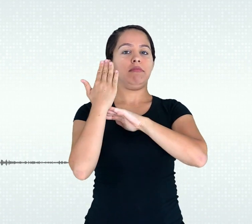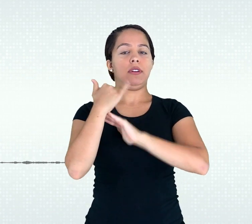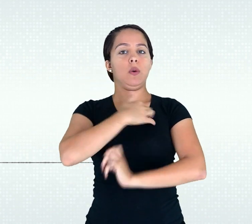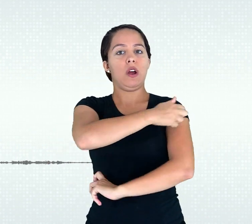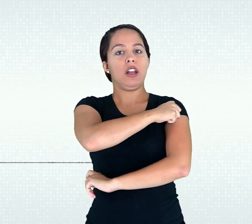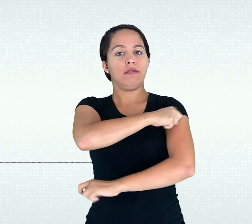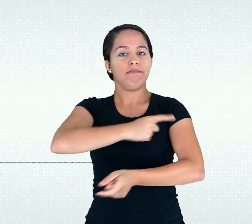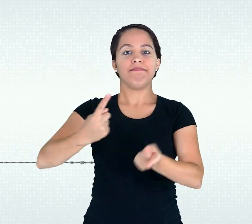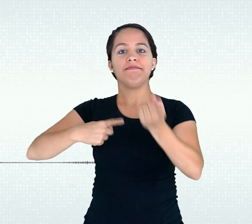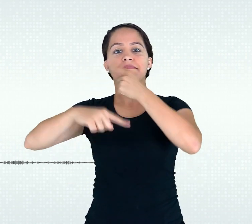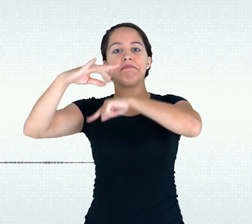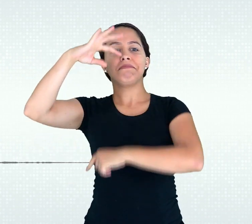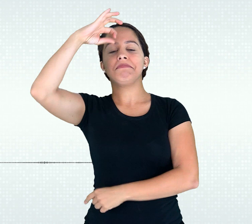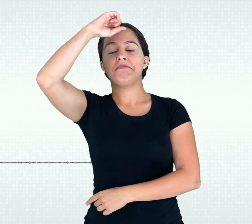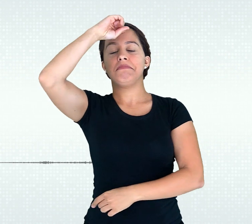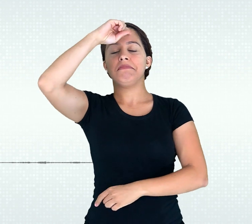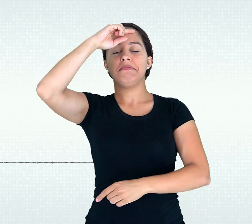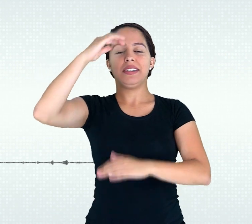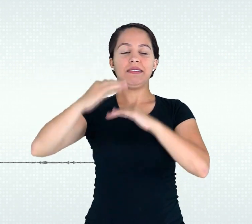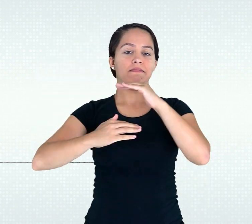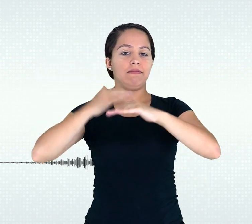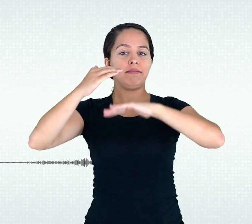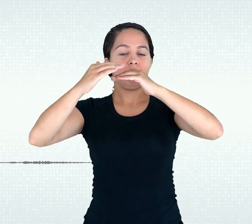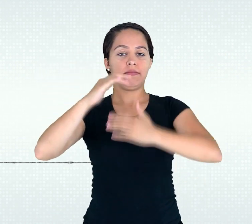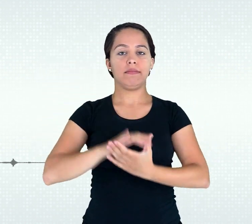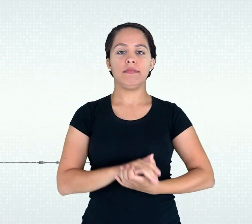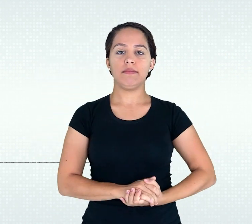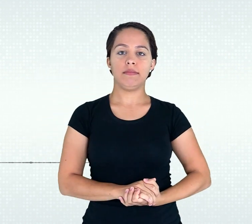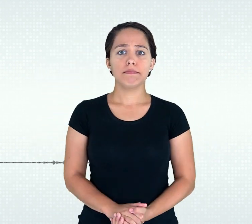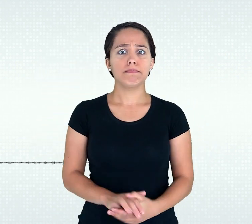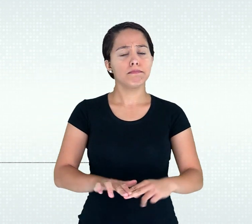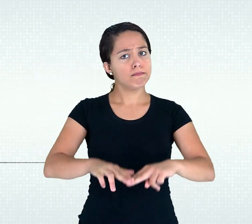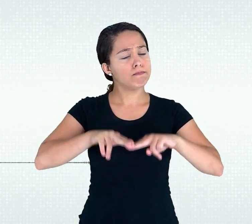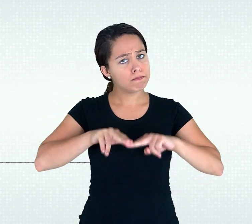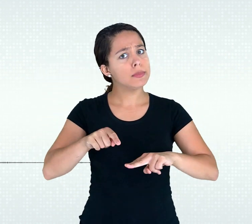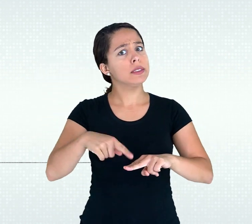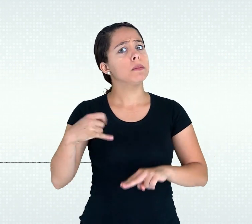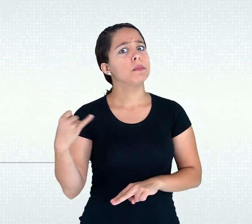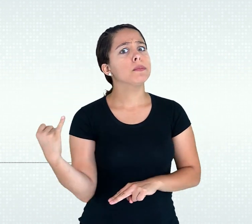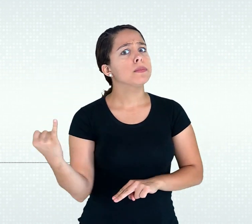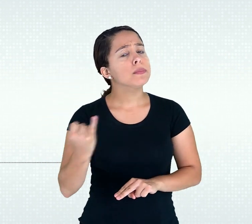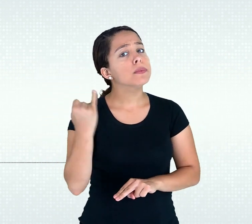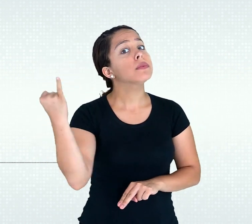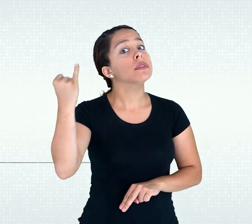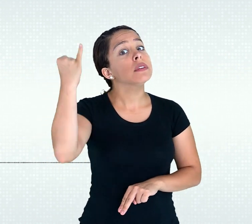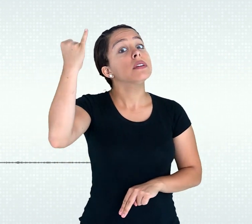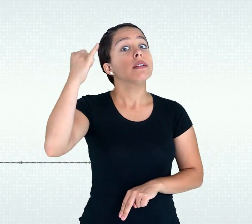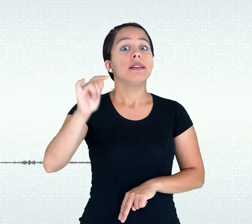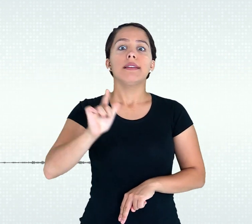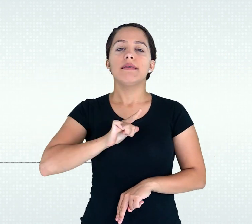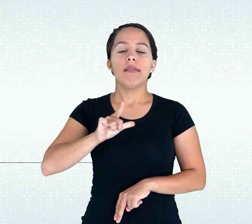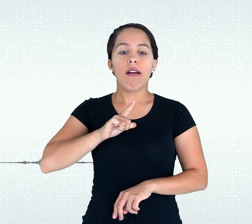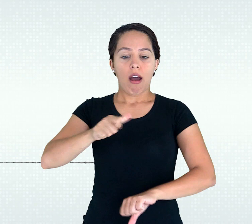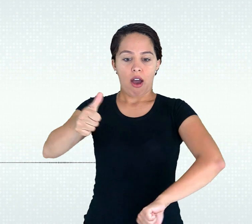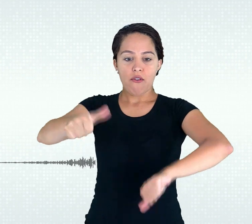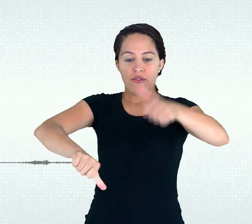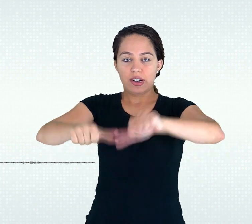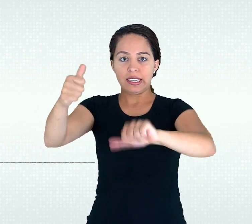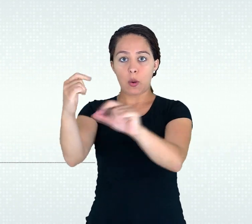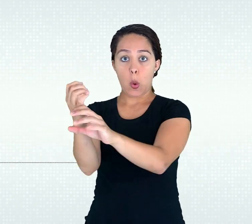ea recuperação paralela que visa o efetivo desenvolvimento dos estudantes é